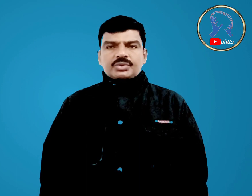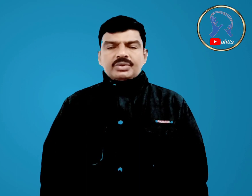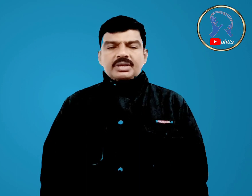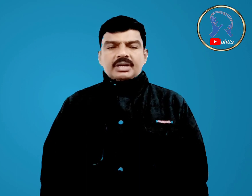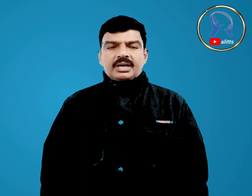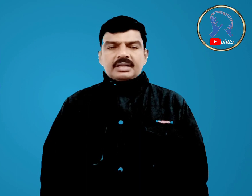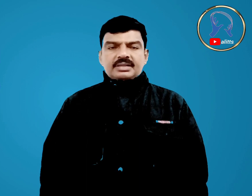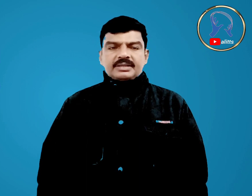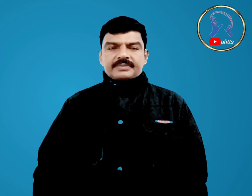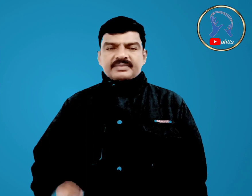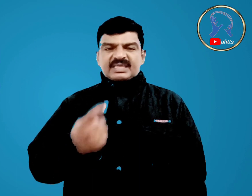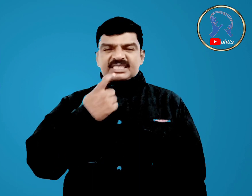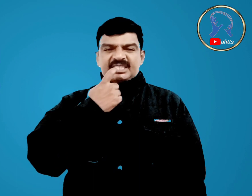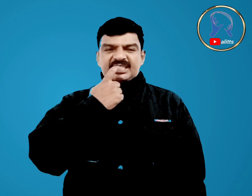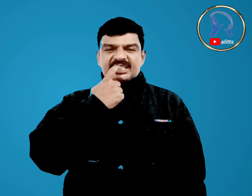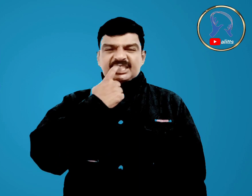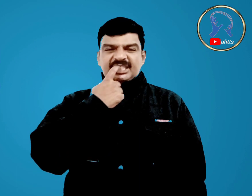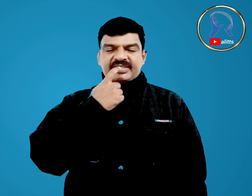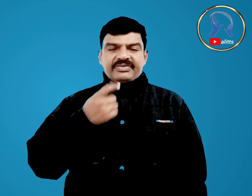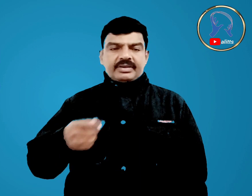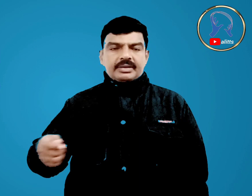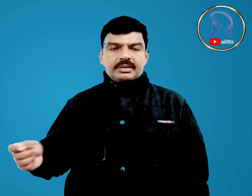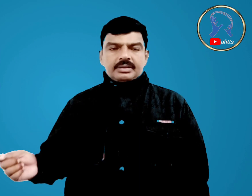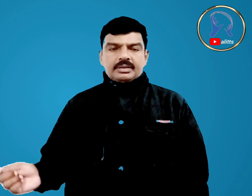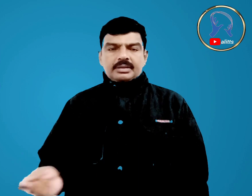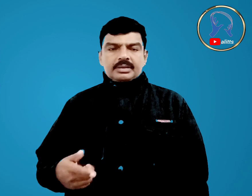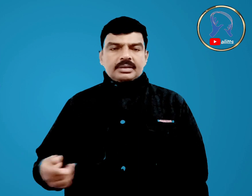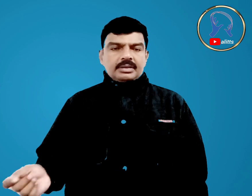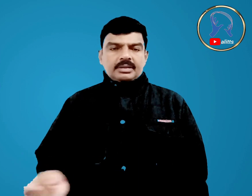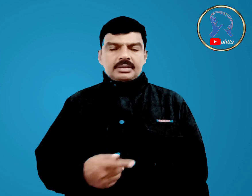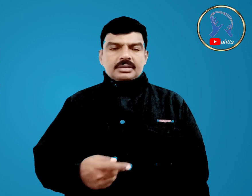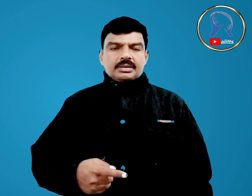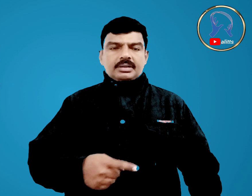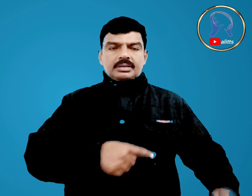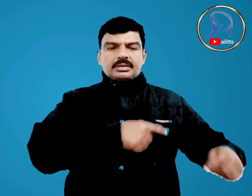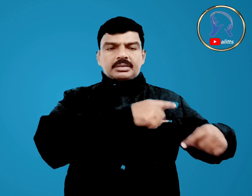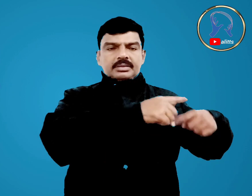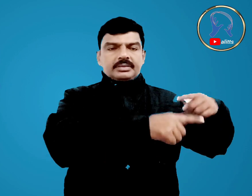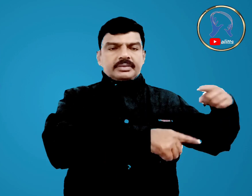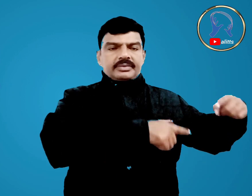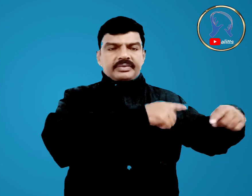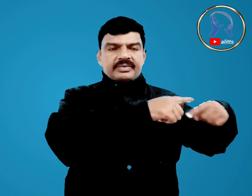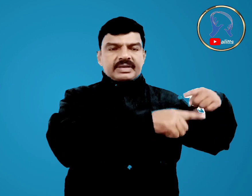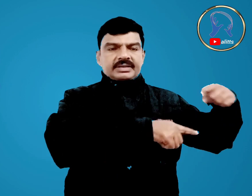मसनूई खाद सफेद खाद फैक्ट्री।